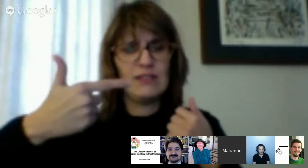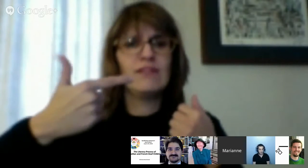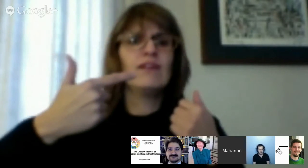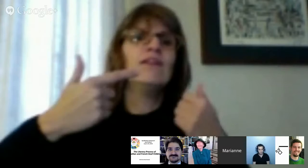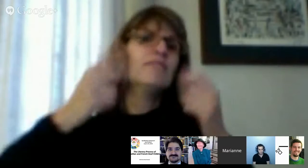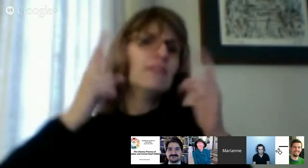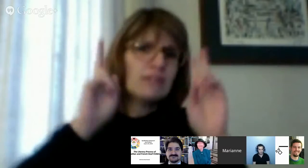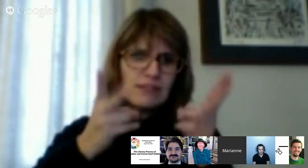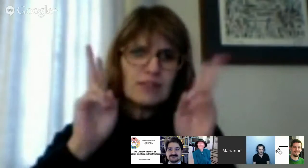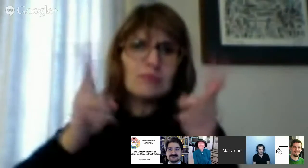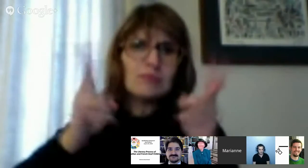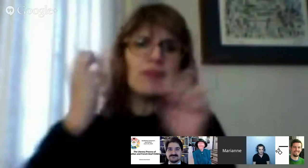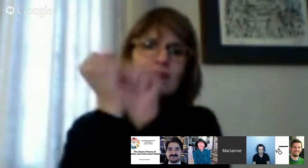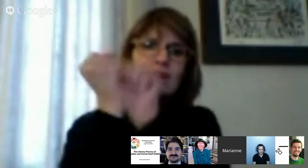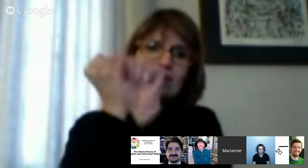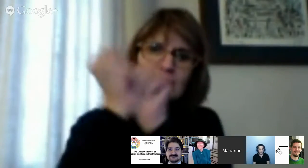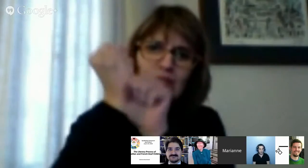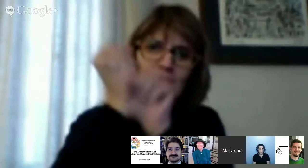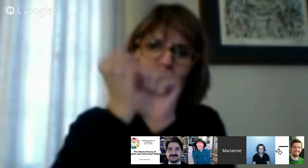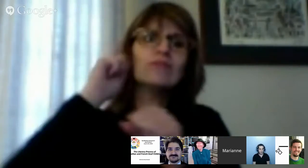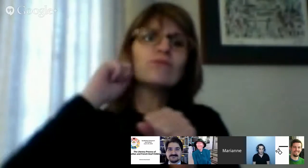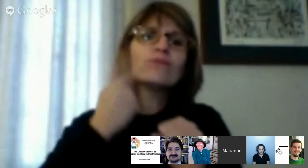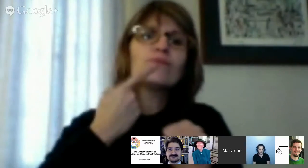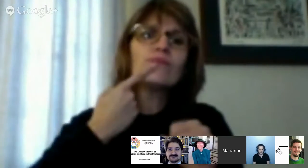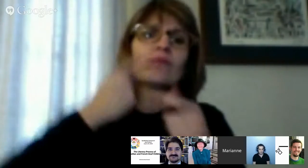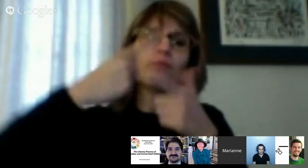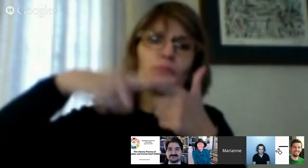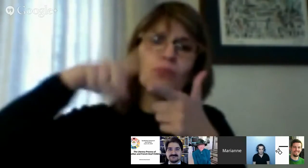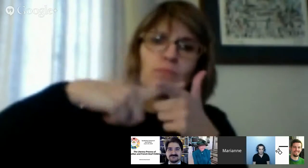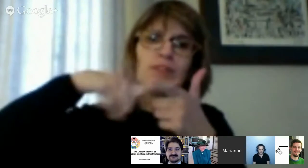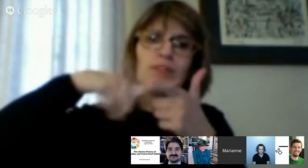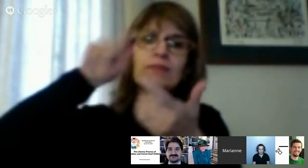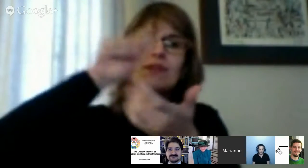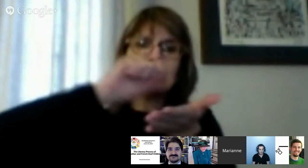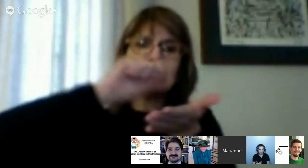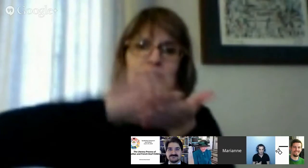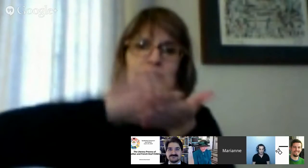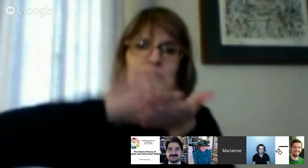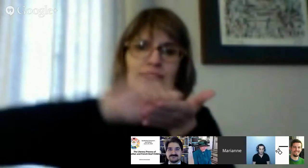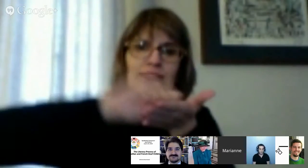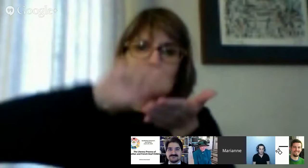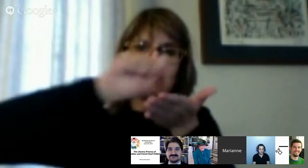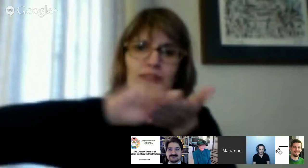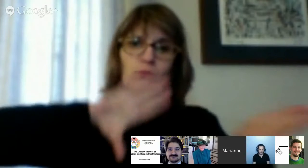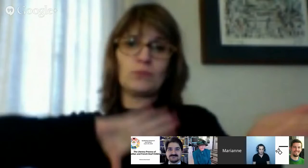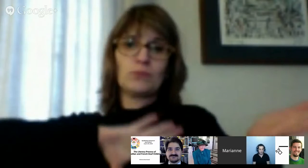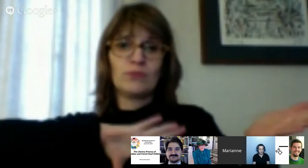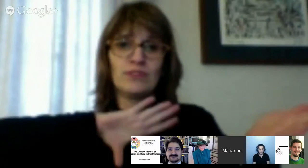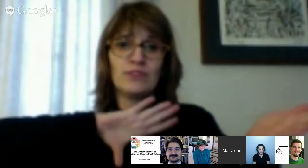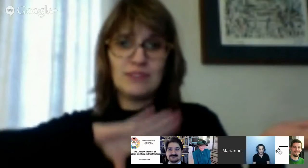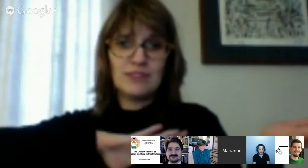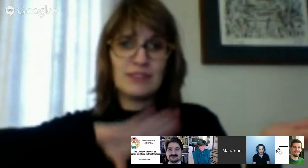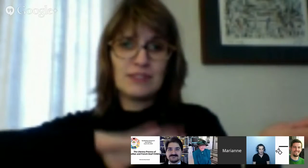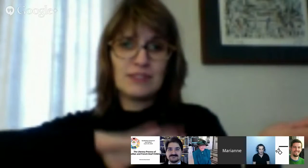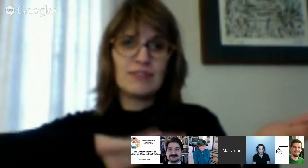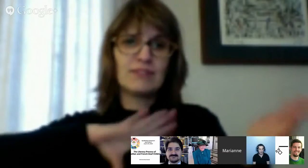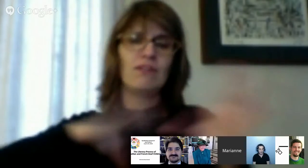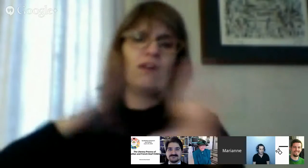L1 e L2 por crianças, nós, durante anos, percebemos que